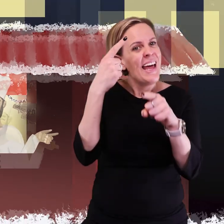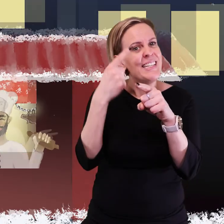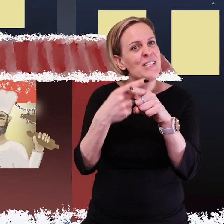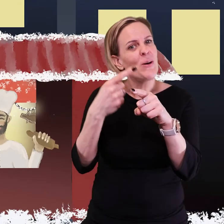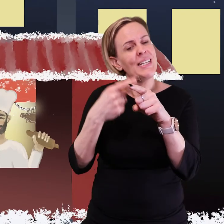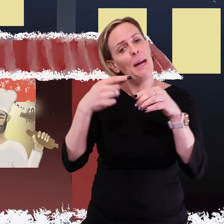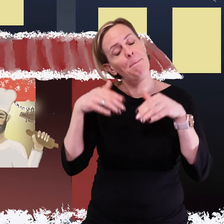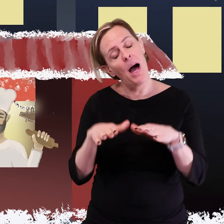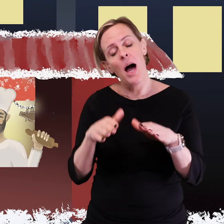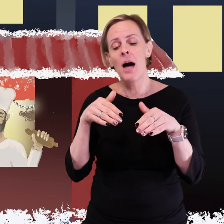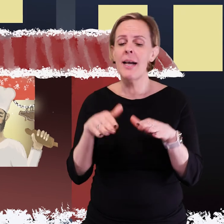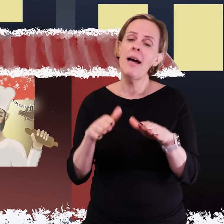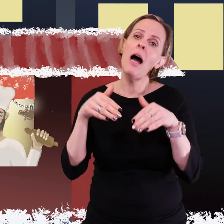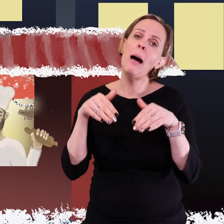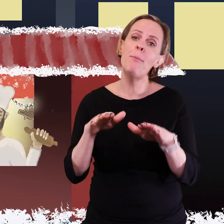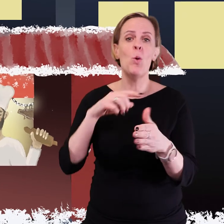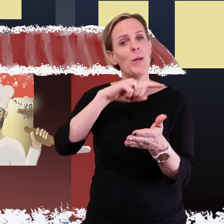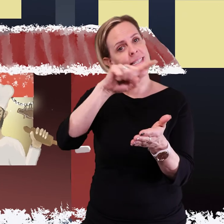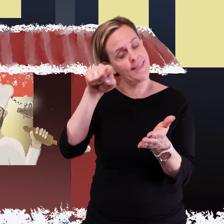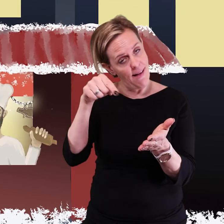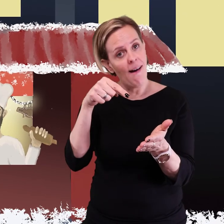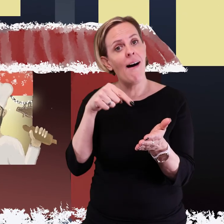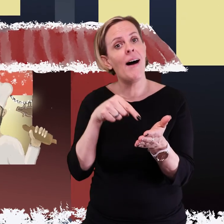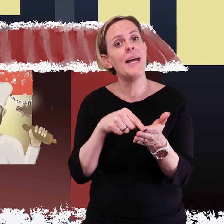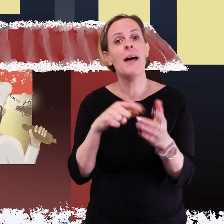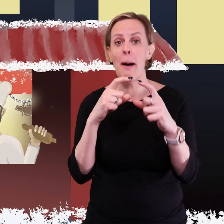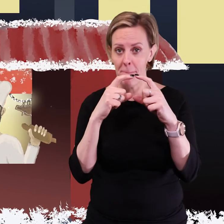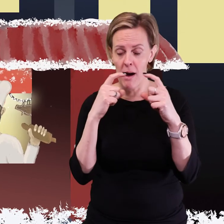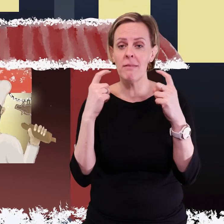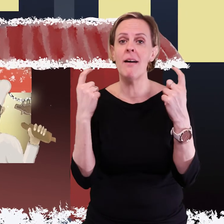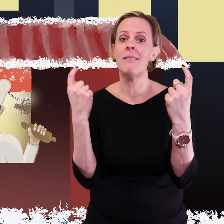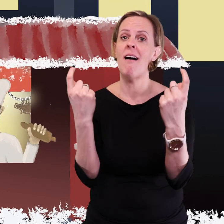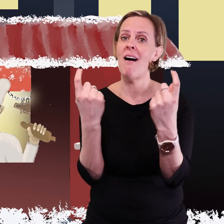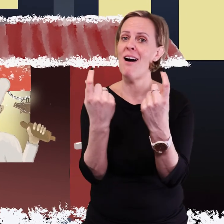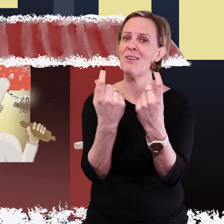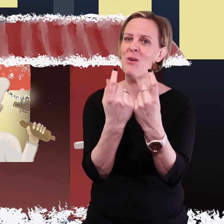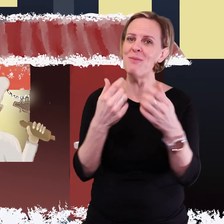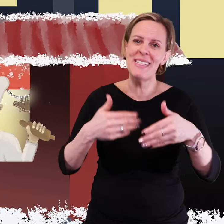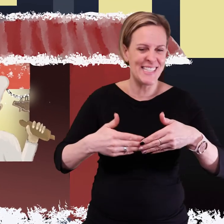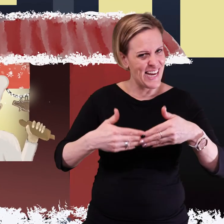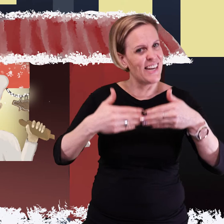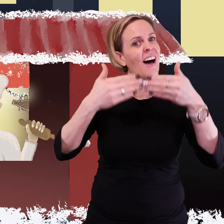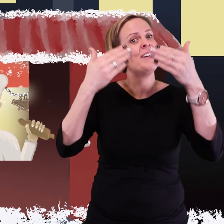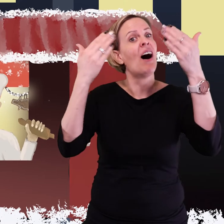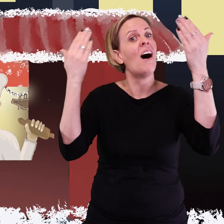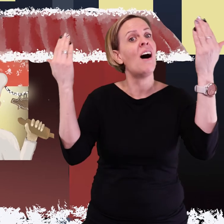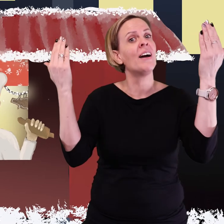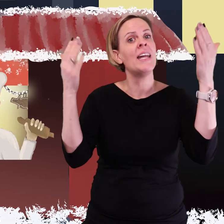En sockerbagare, han bor i staden. Han bakar kakor mest hela dagen.